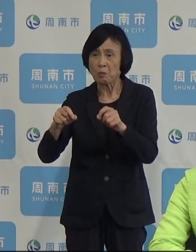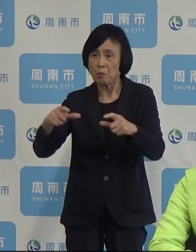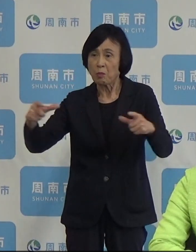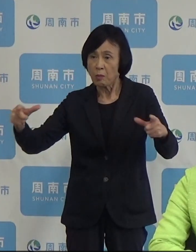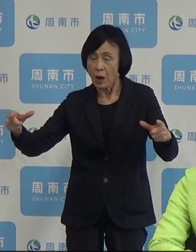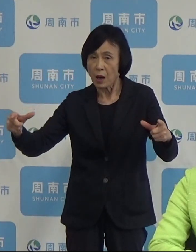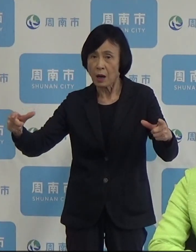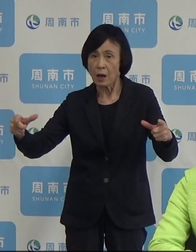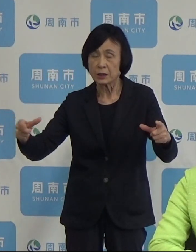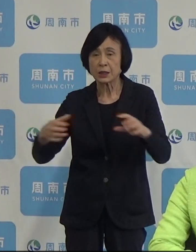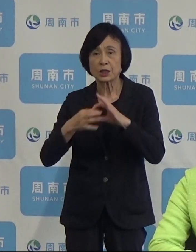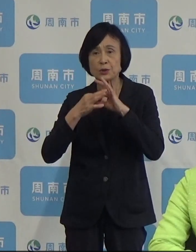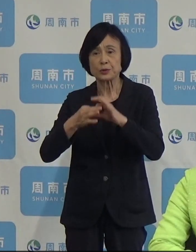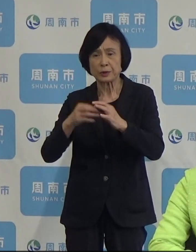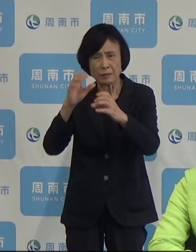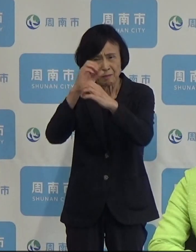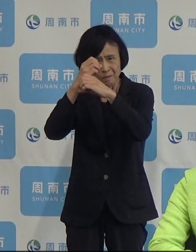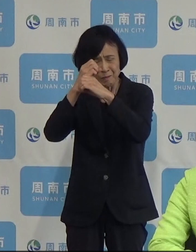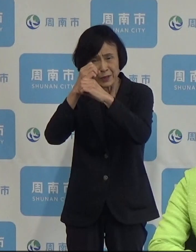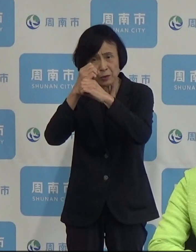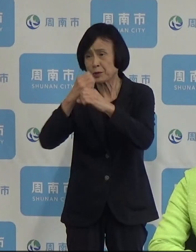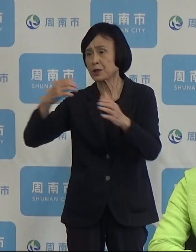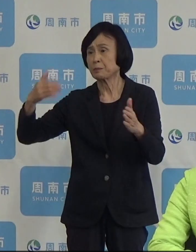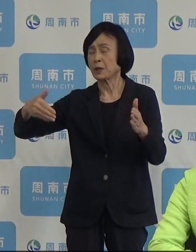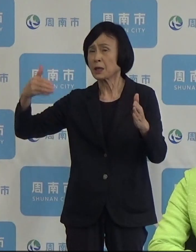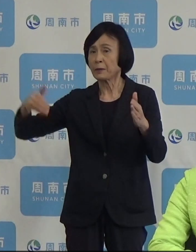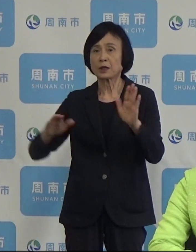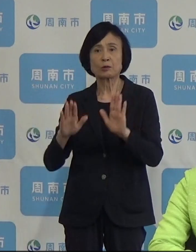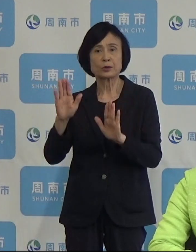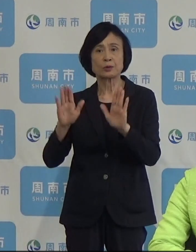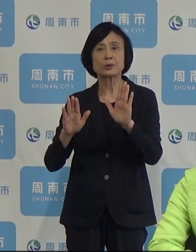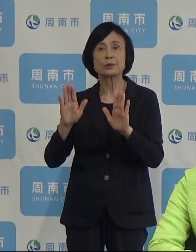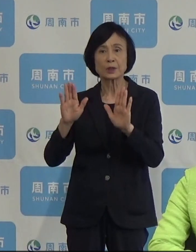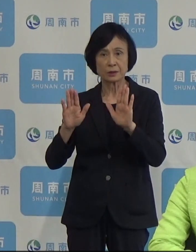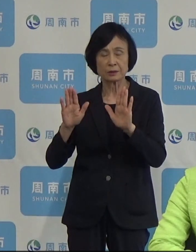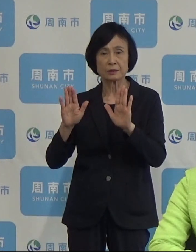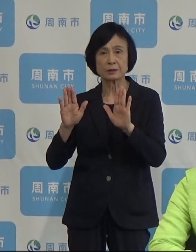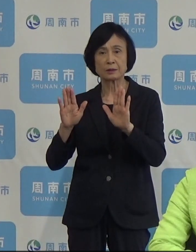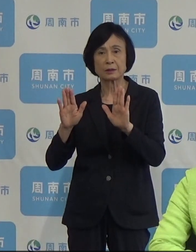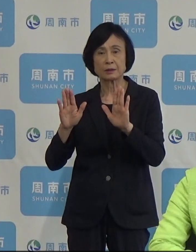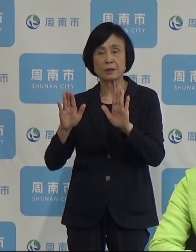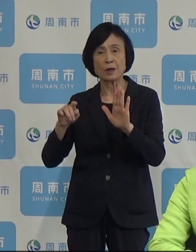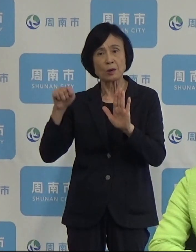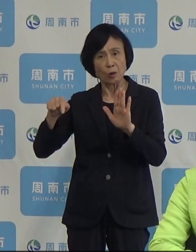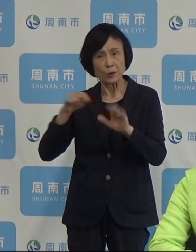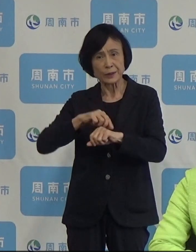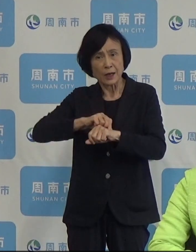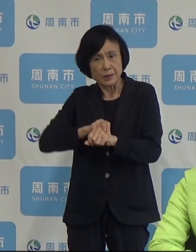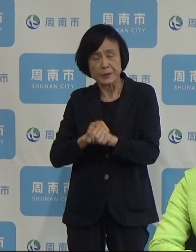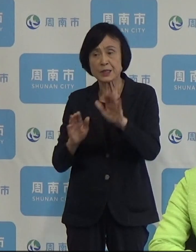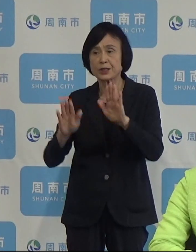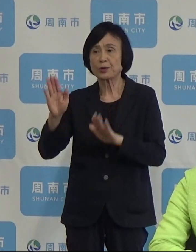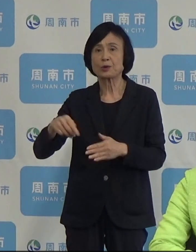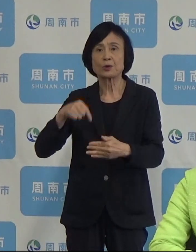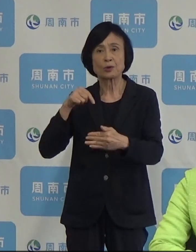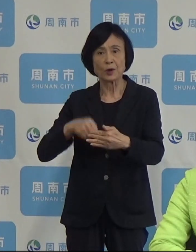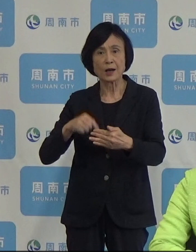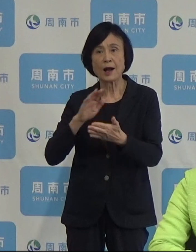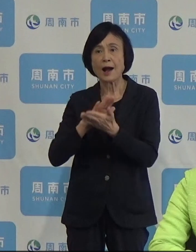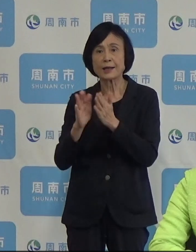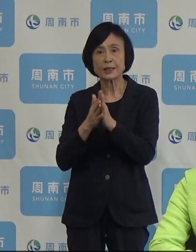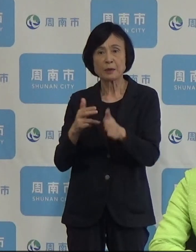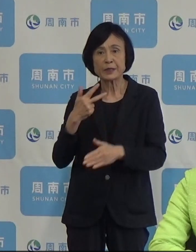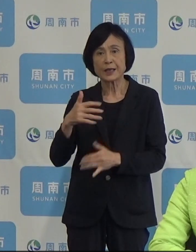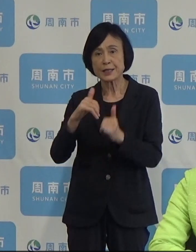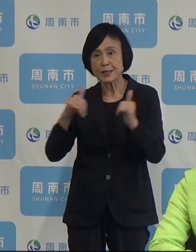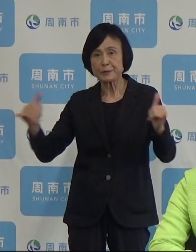については全く予断を許さない状況です。こうした中、改めて市民の皆